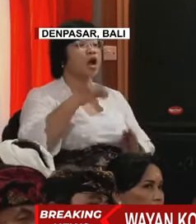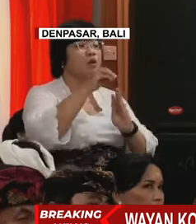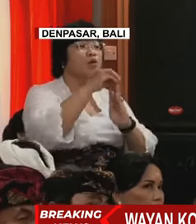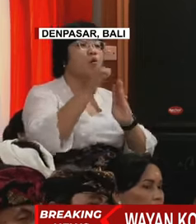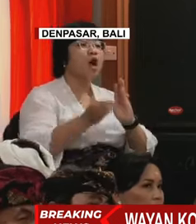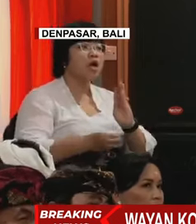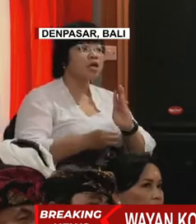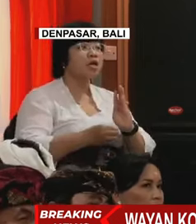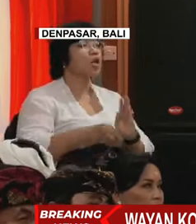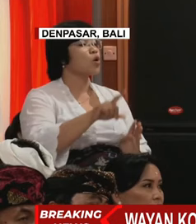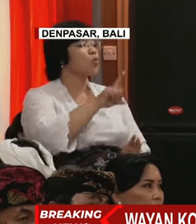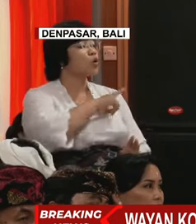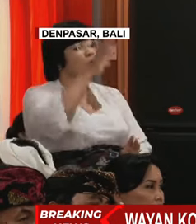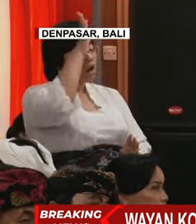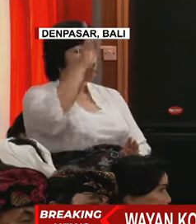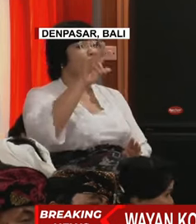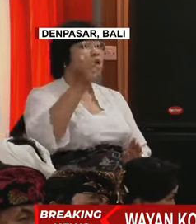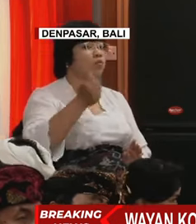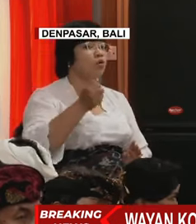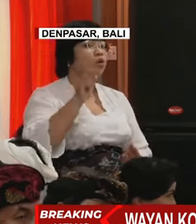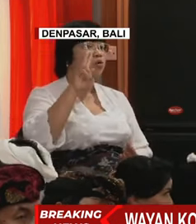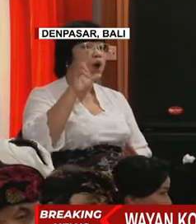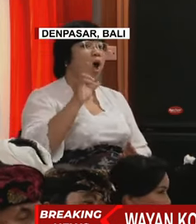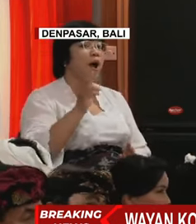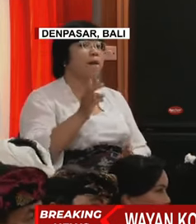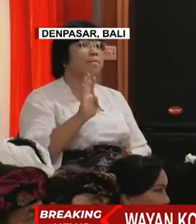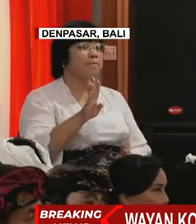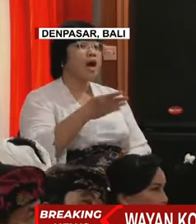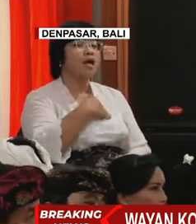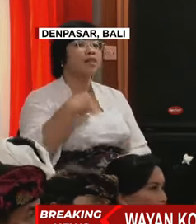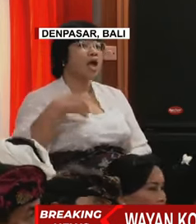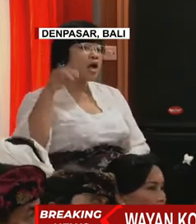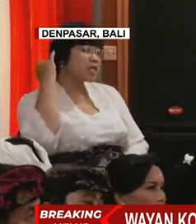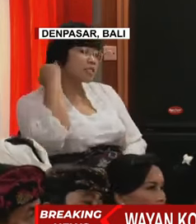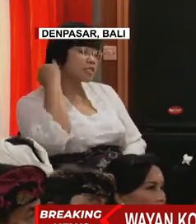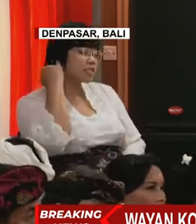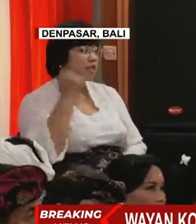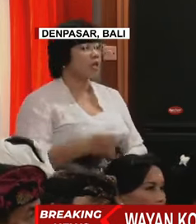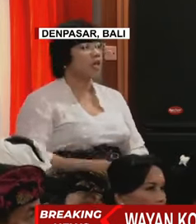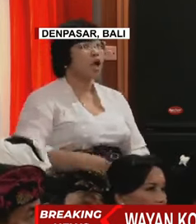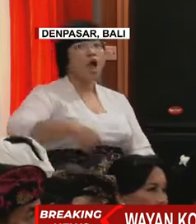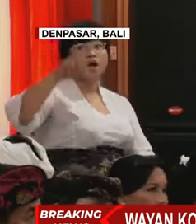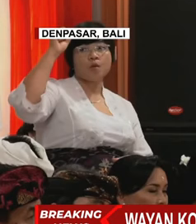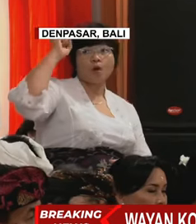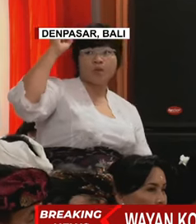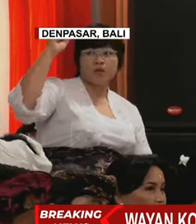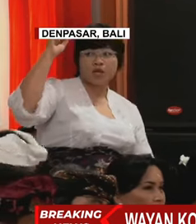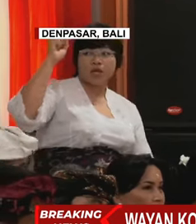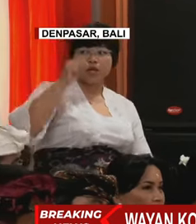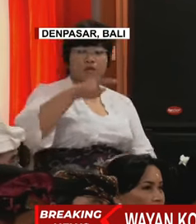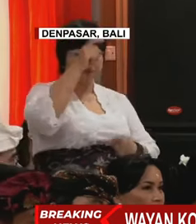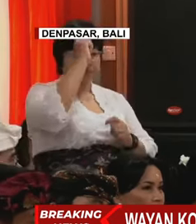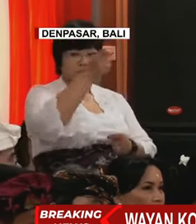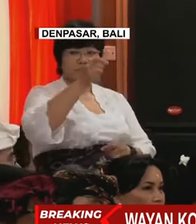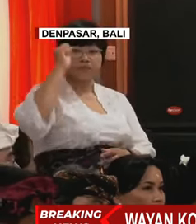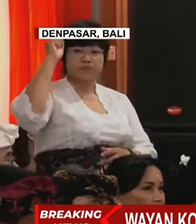dahsyat pengaruhnya he Oke Wayan coaster Giri Prasta mengantongi eh dukungan dari PDIP kita juga tahu tadi